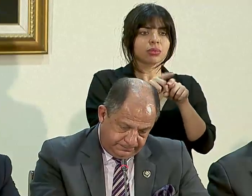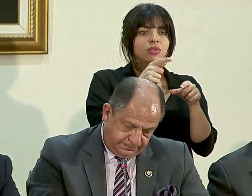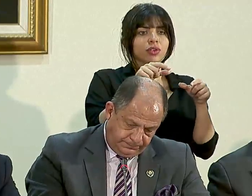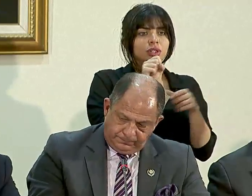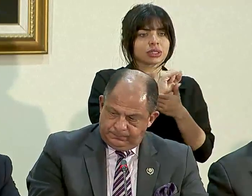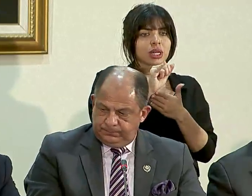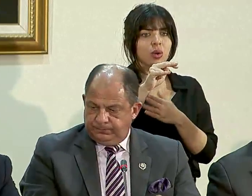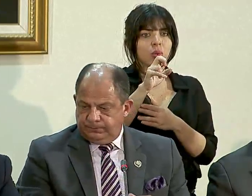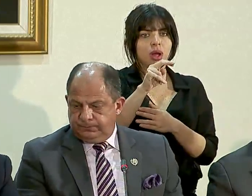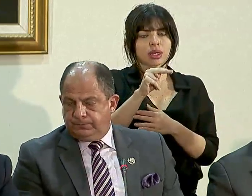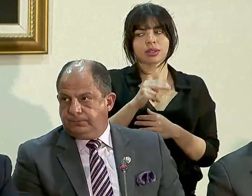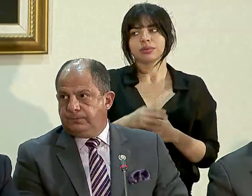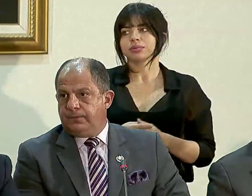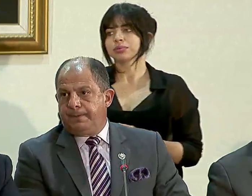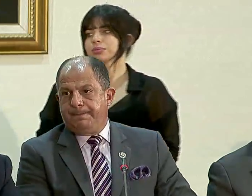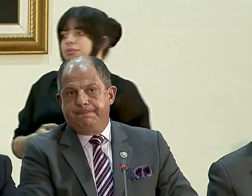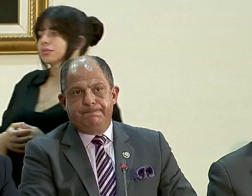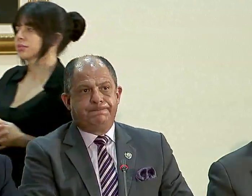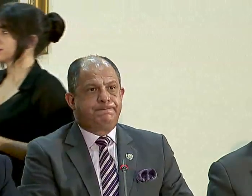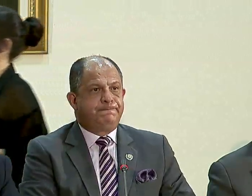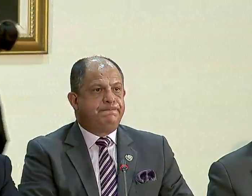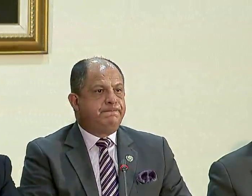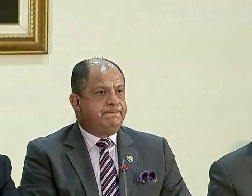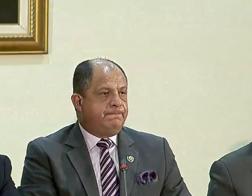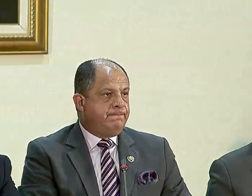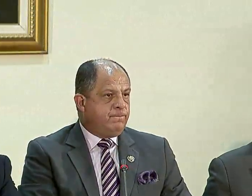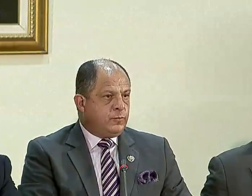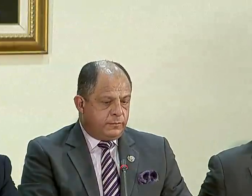Juan. Richard Molina.